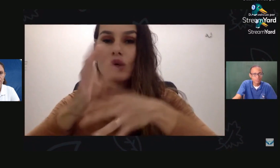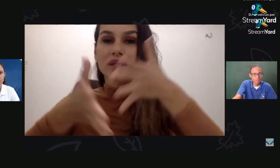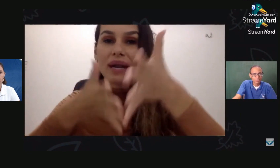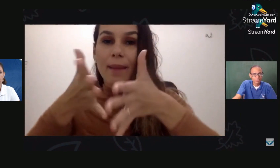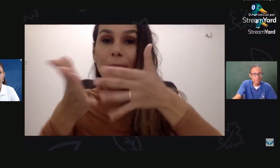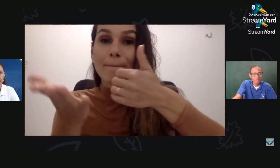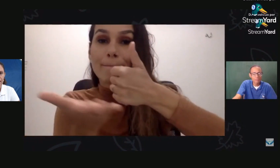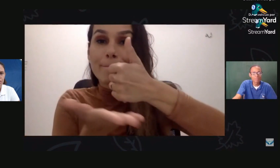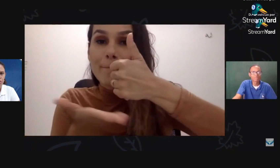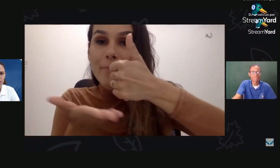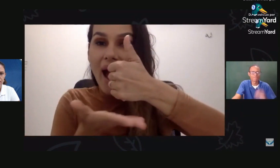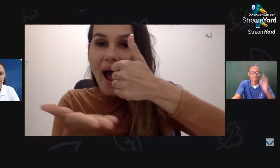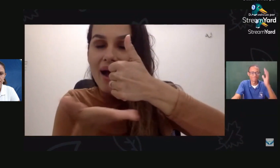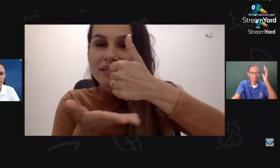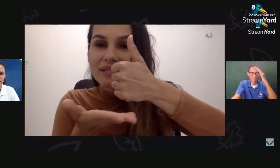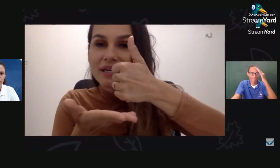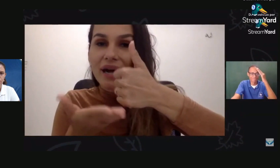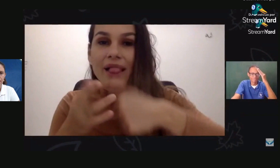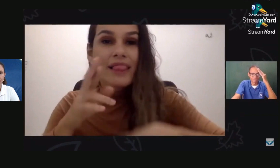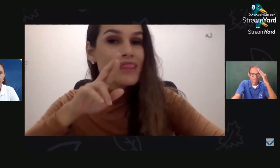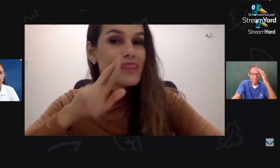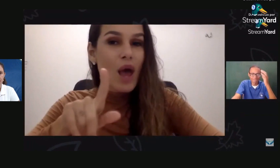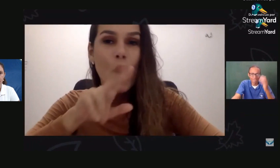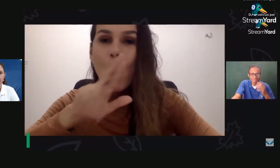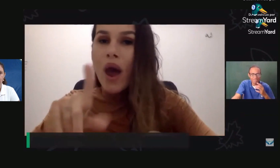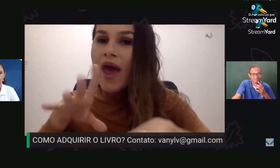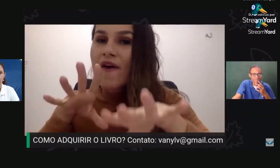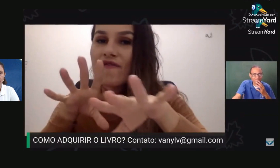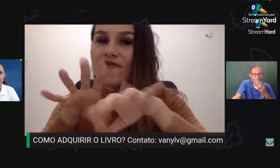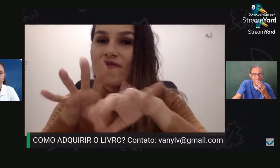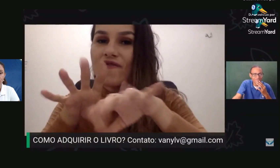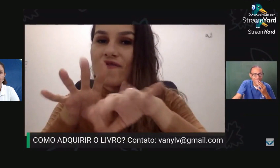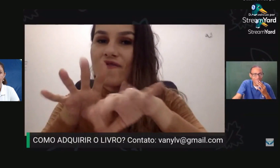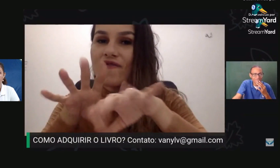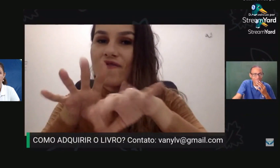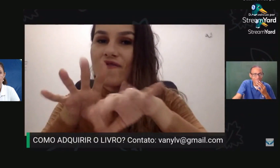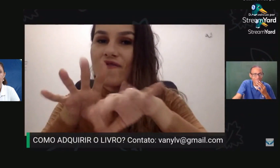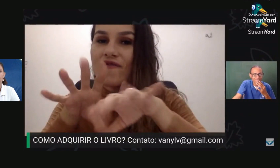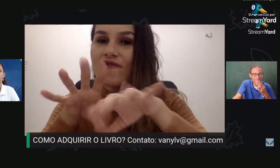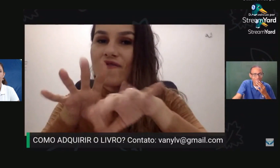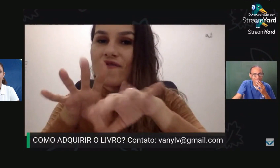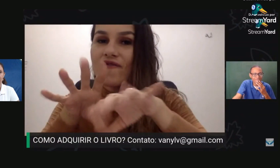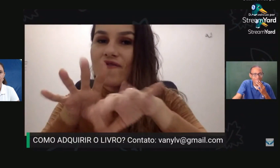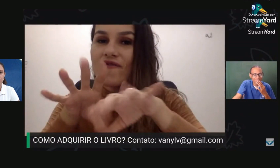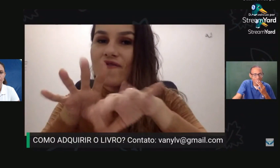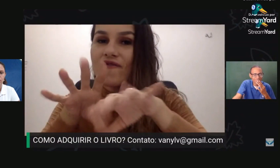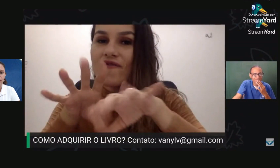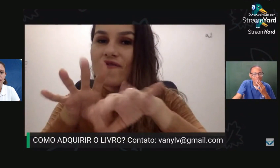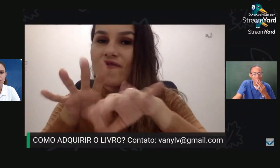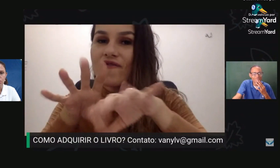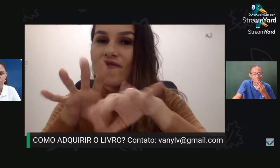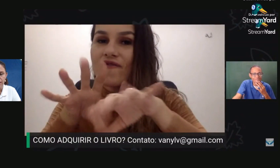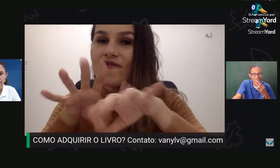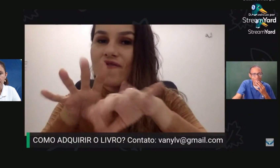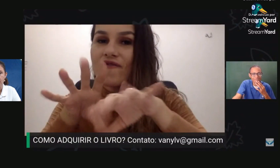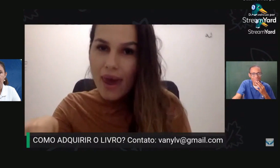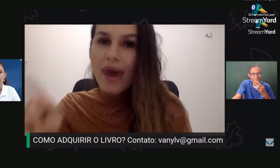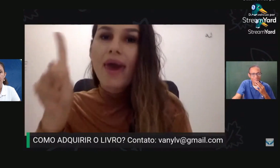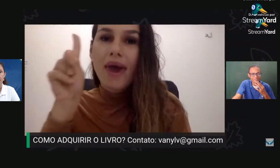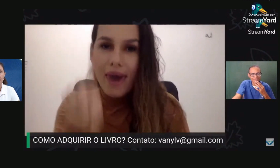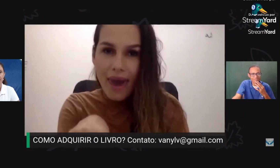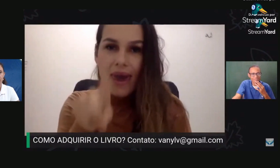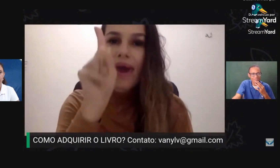expliquei: olha, isso é curso básico de Libras. Isso não dá formação para tradutor e intérprete, é diferente, né? As formações são